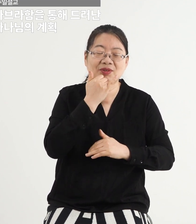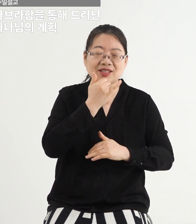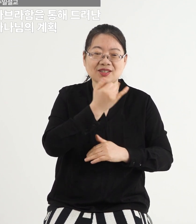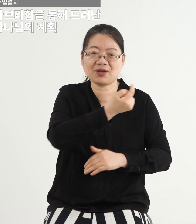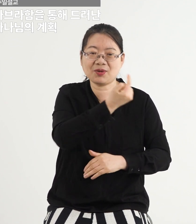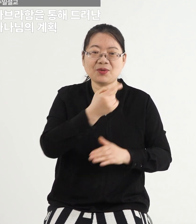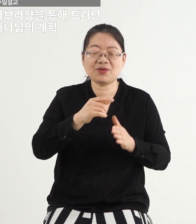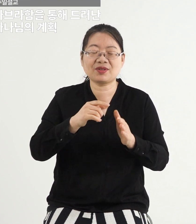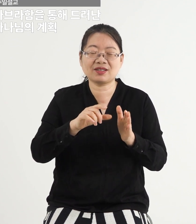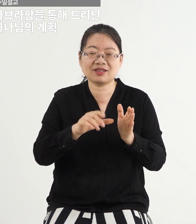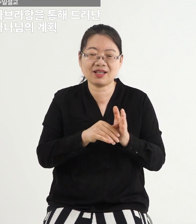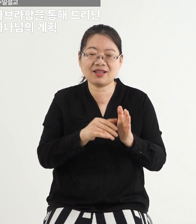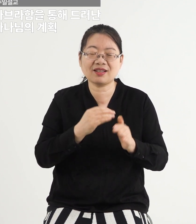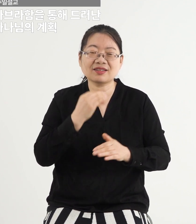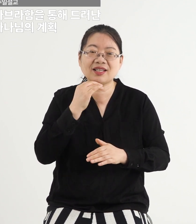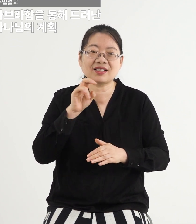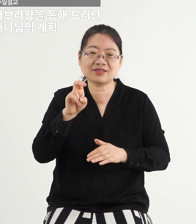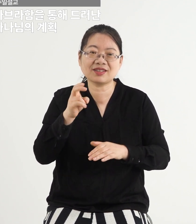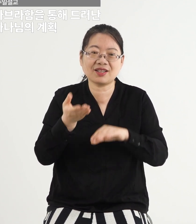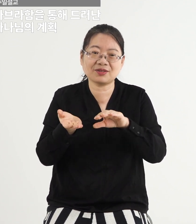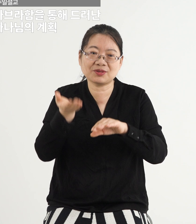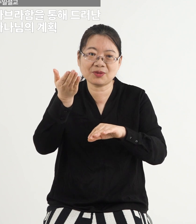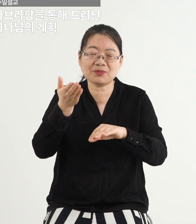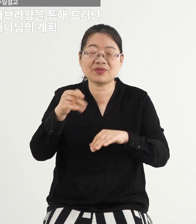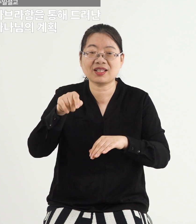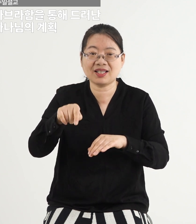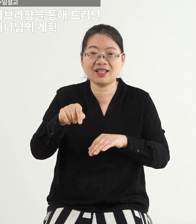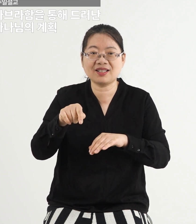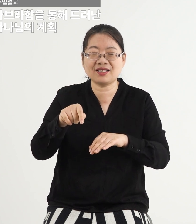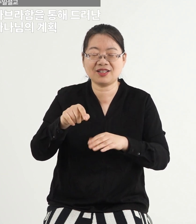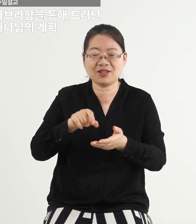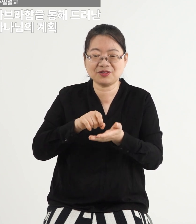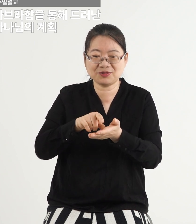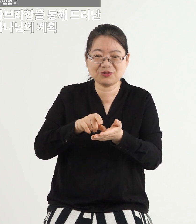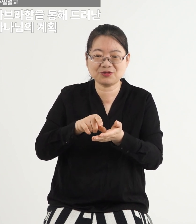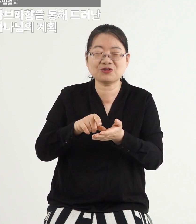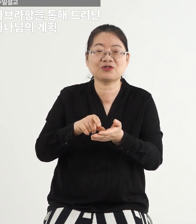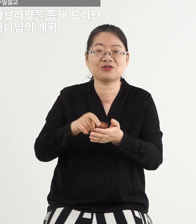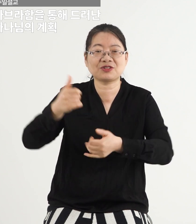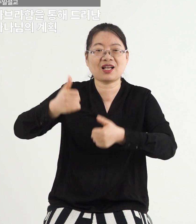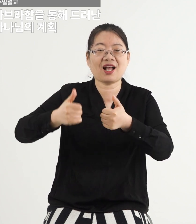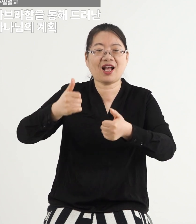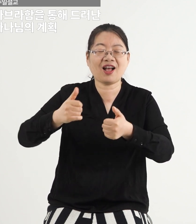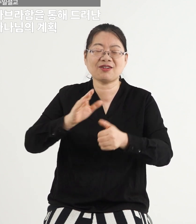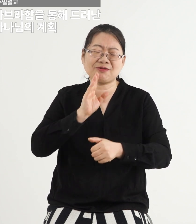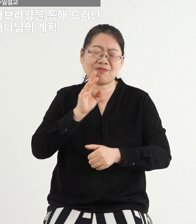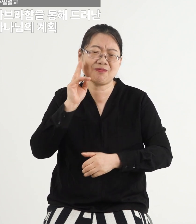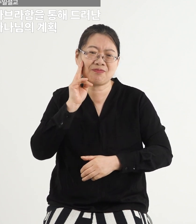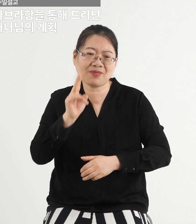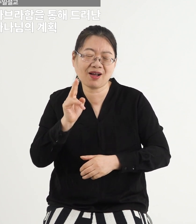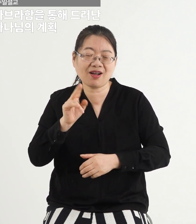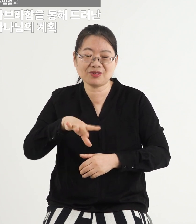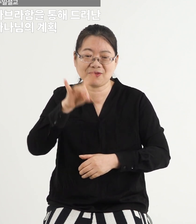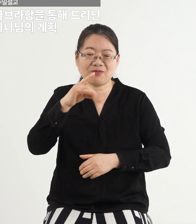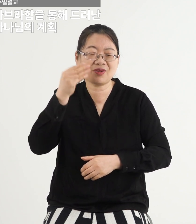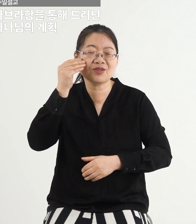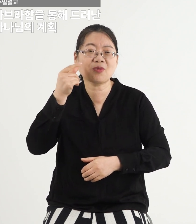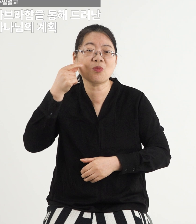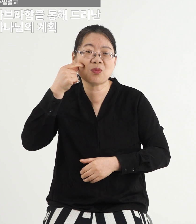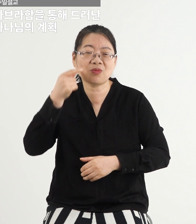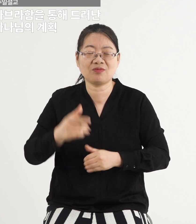20대 초반에 넘어왔어요. 근데 EPL 리그가 굉장히 거친 리그 아니에요. 적응을 처음에